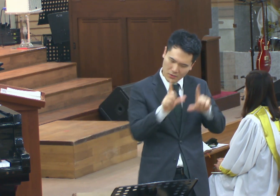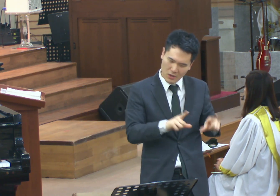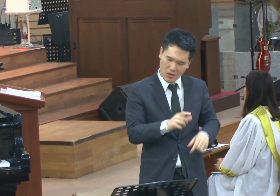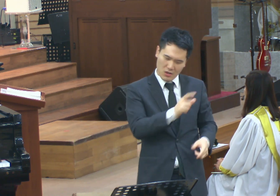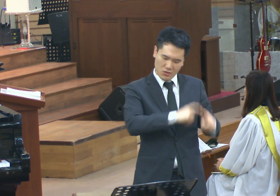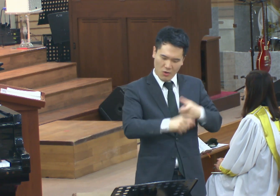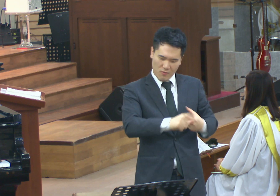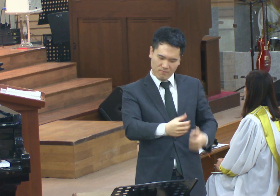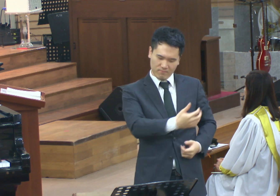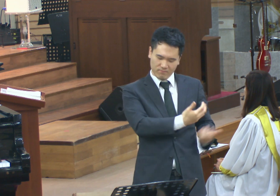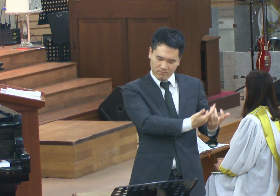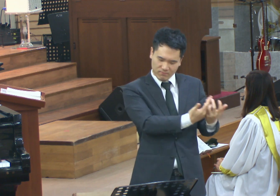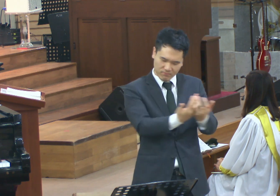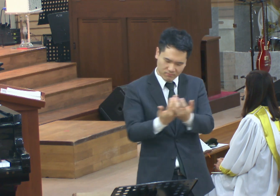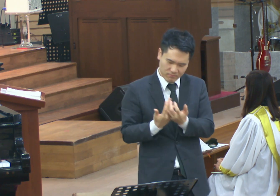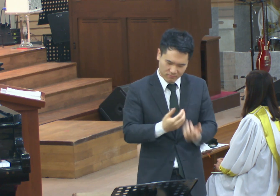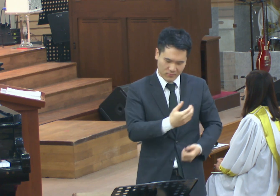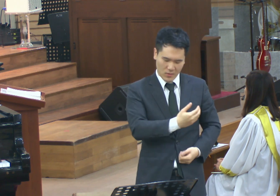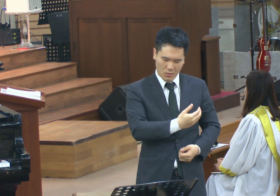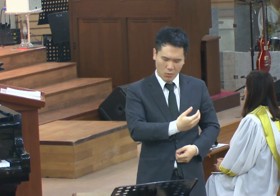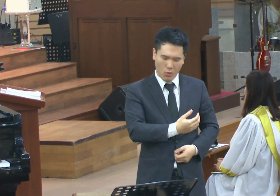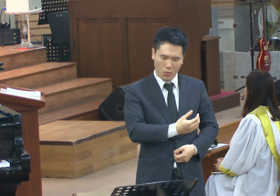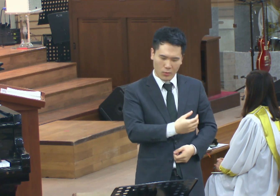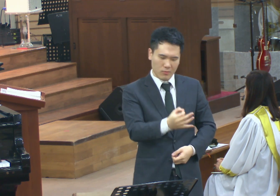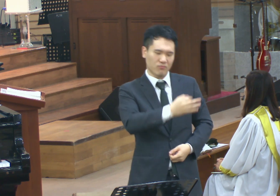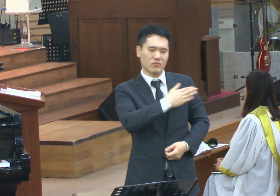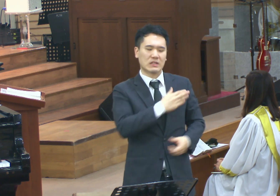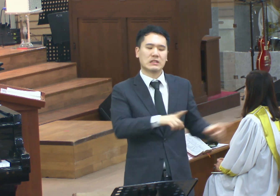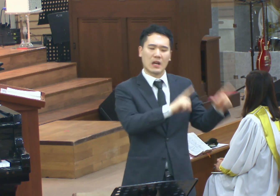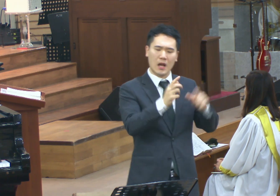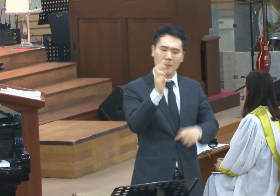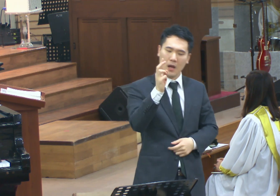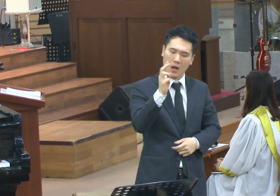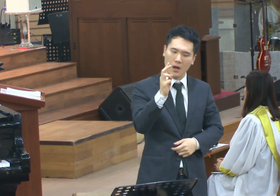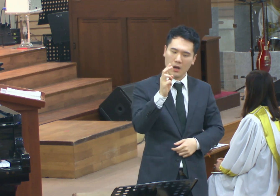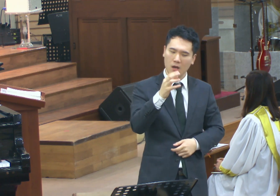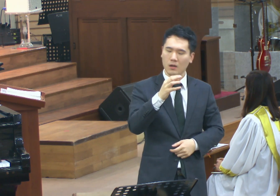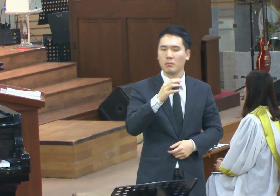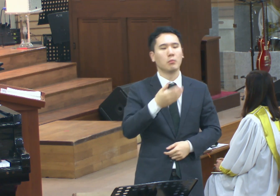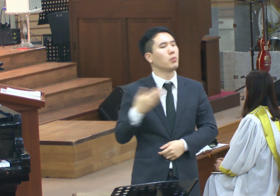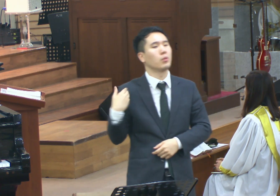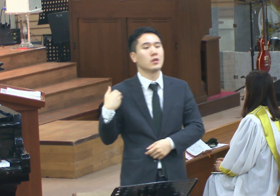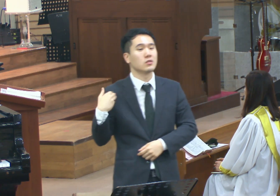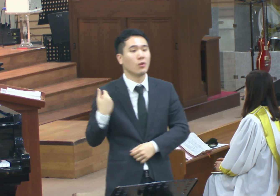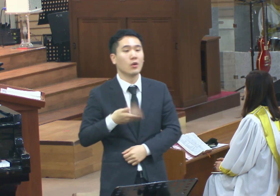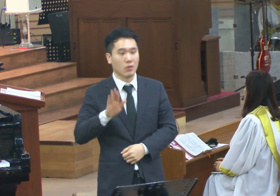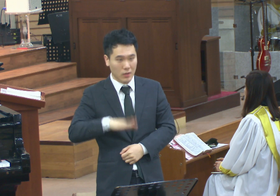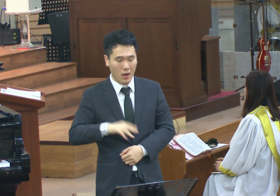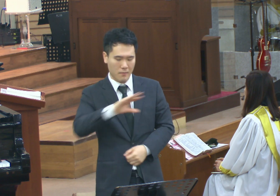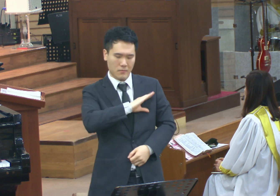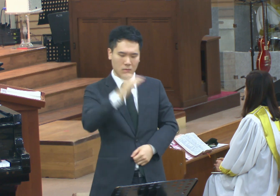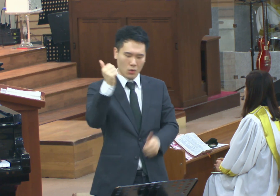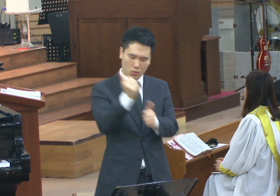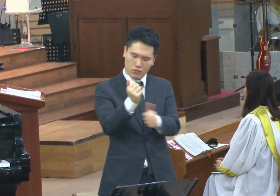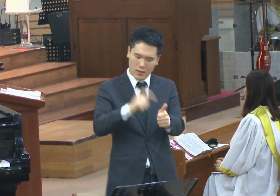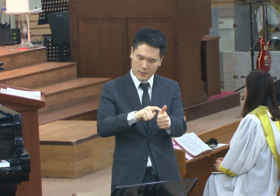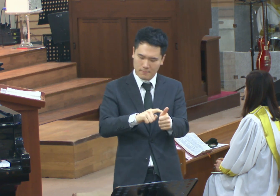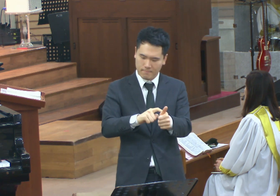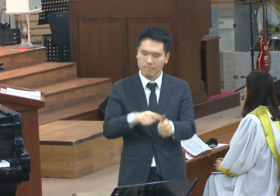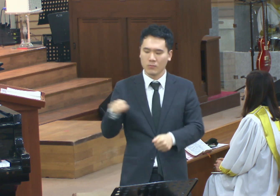여호와께서 그의 원수를 자기 앞에 쫓아내시고 그 땅이 여호와 앞에 복종하게